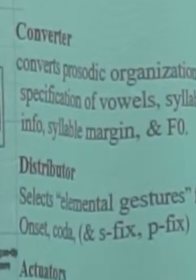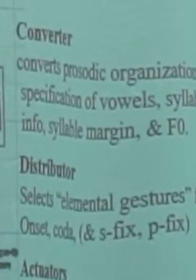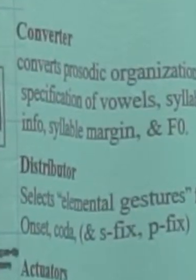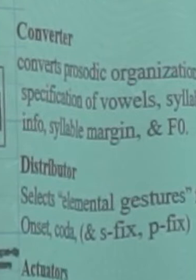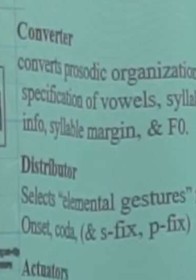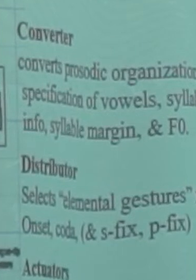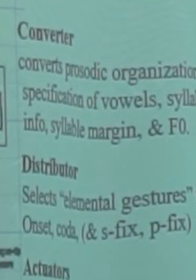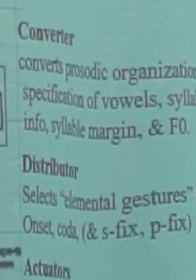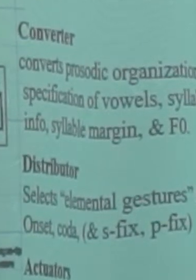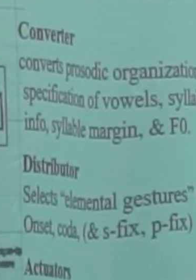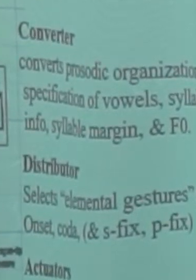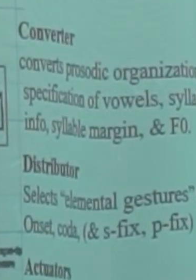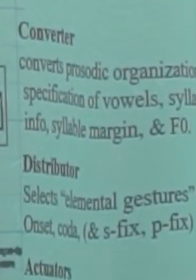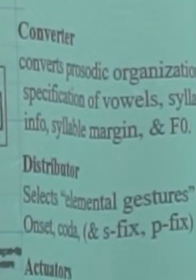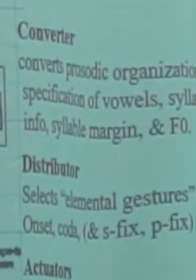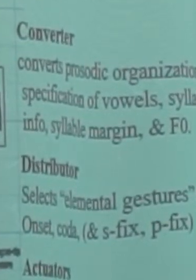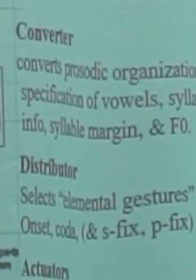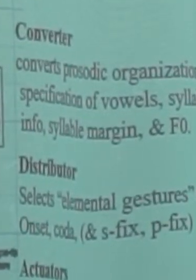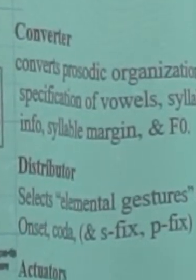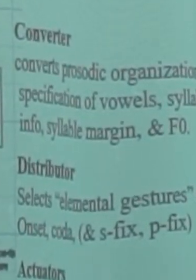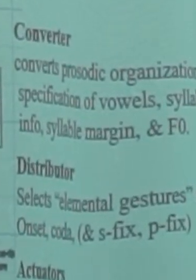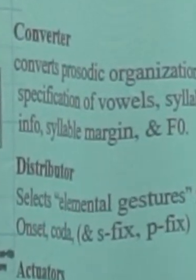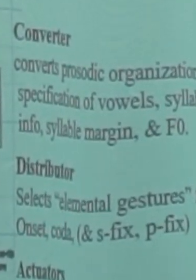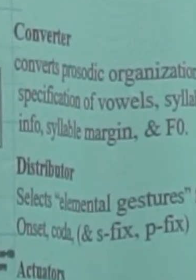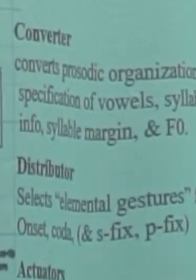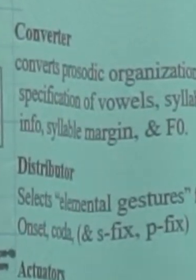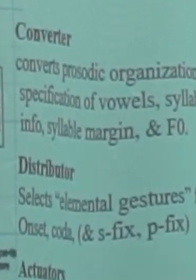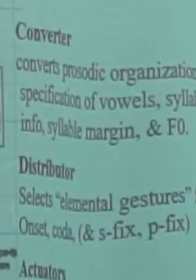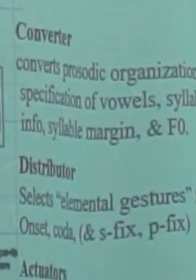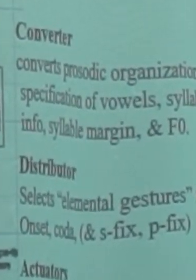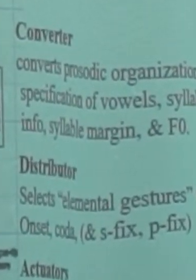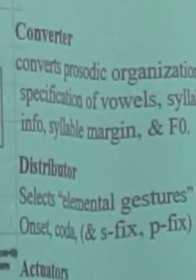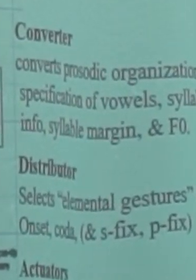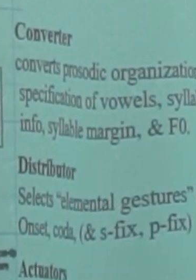atuadores, que podem